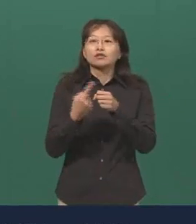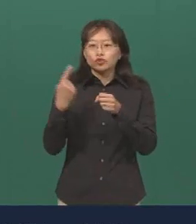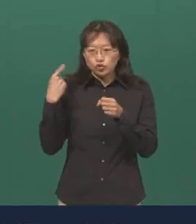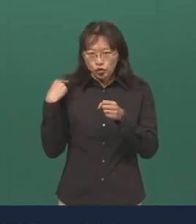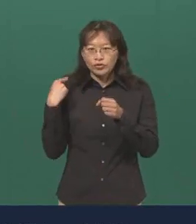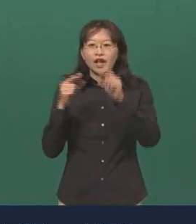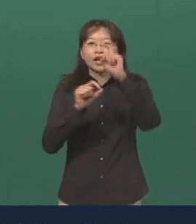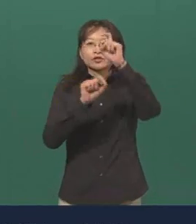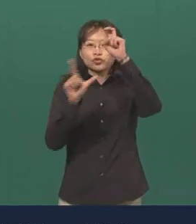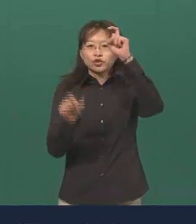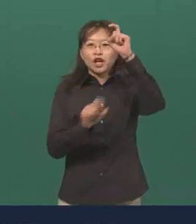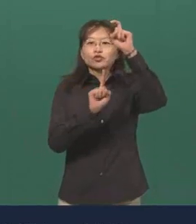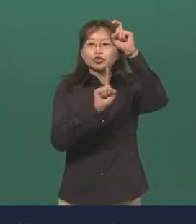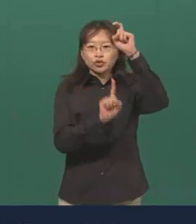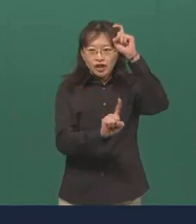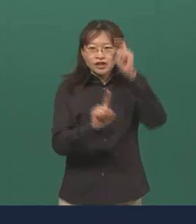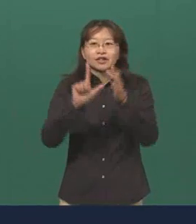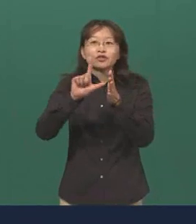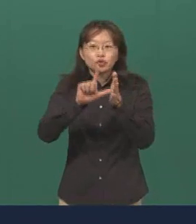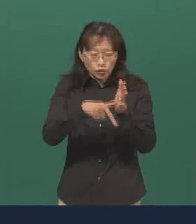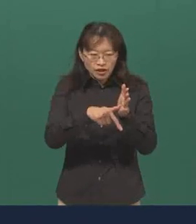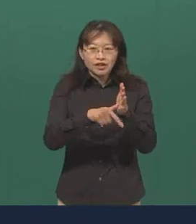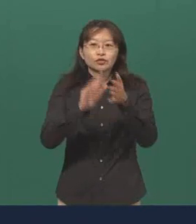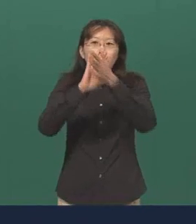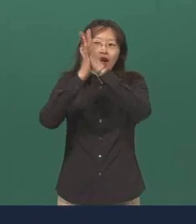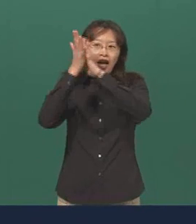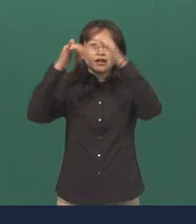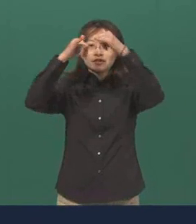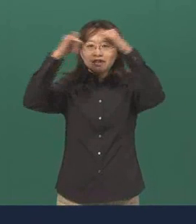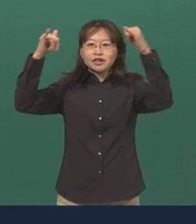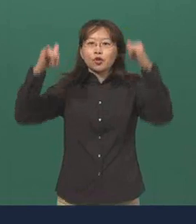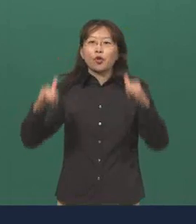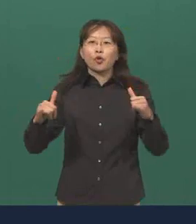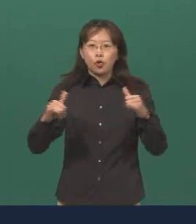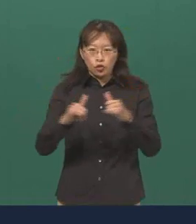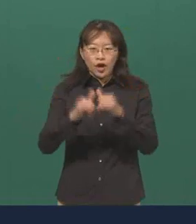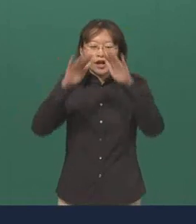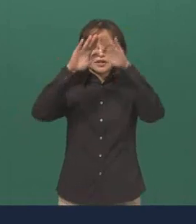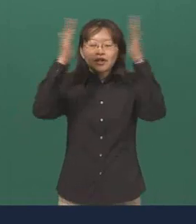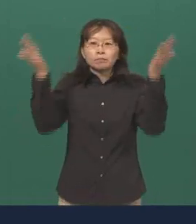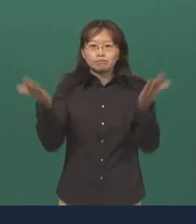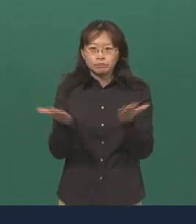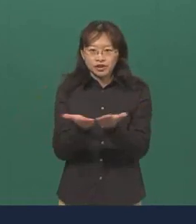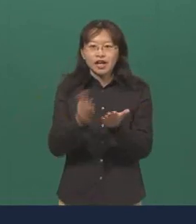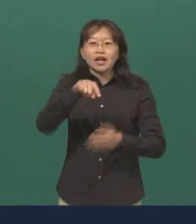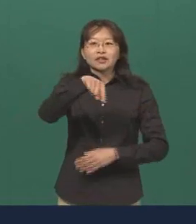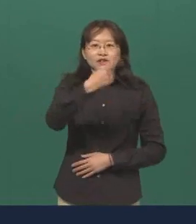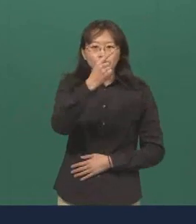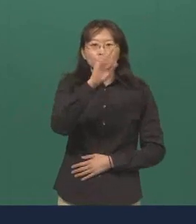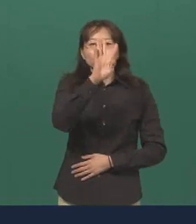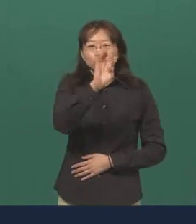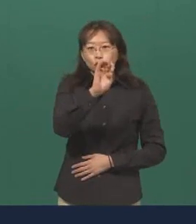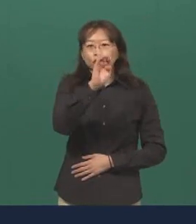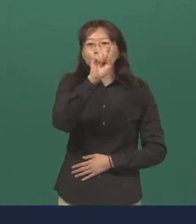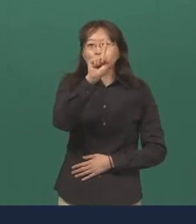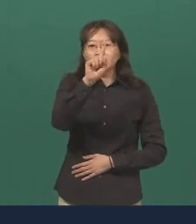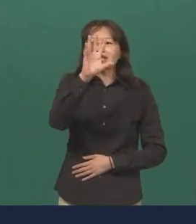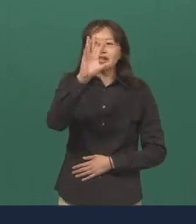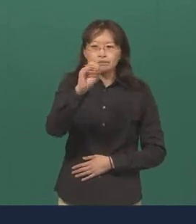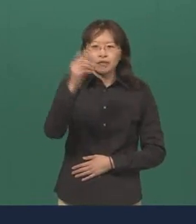。県の調査によりますと、去年10月1日現在の滋賀県の総人口